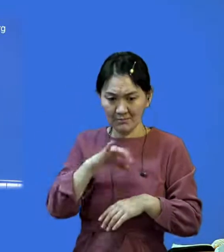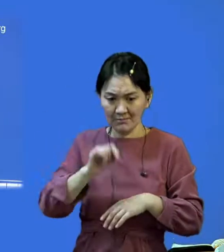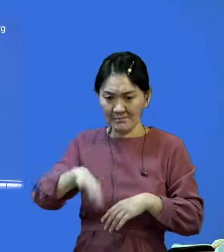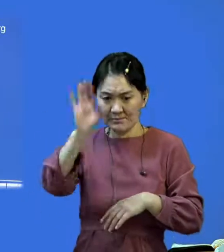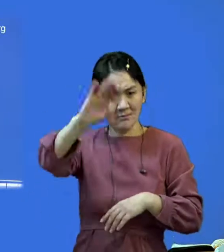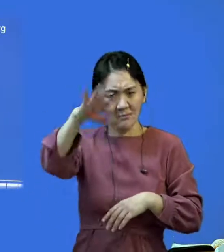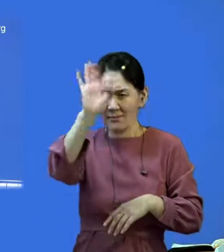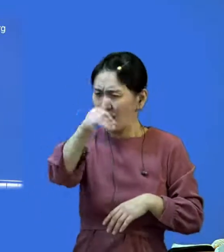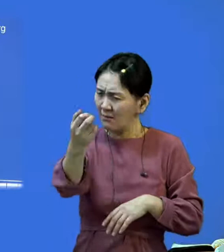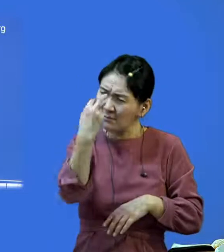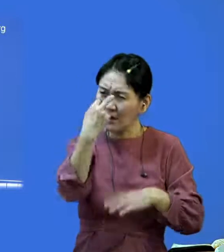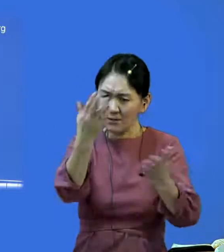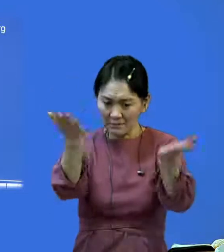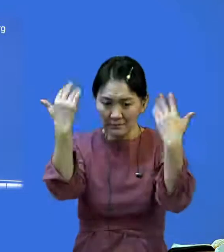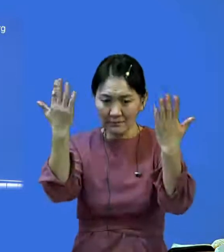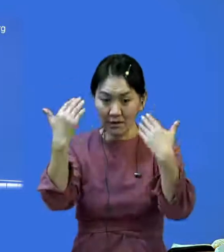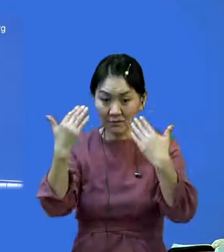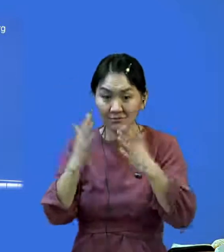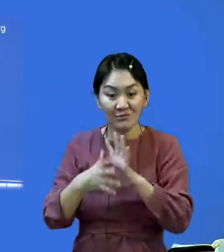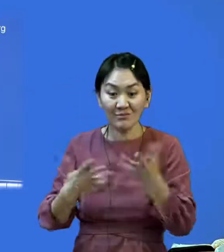хараач гэж угаана.